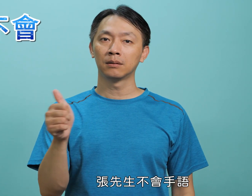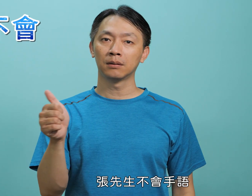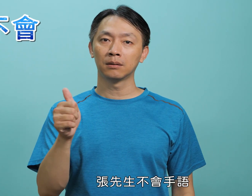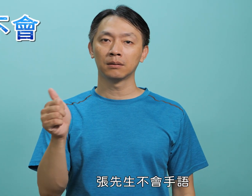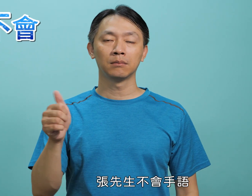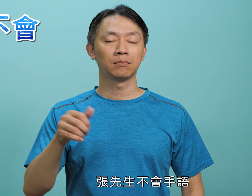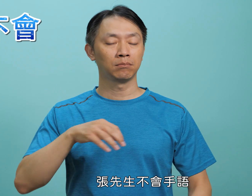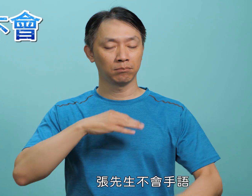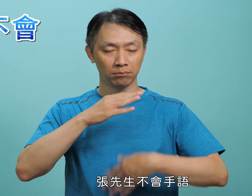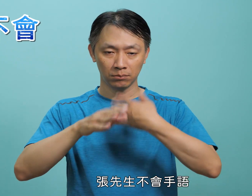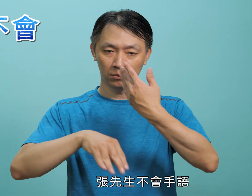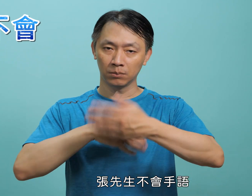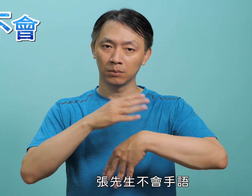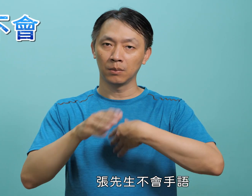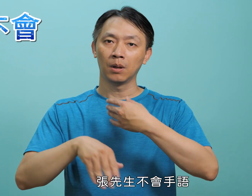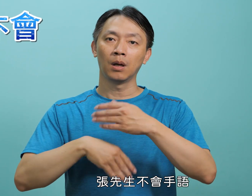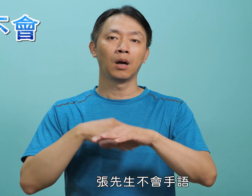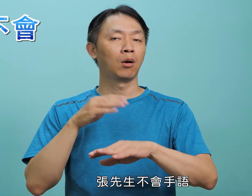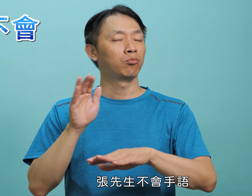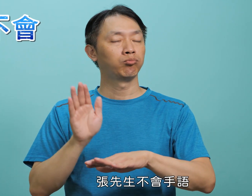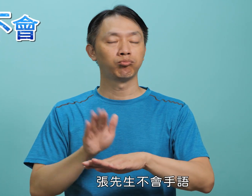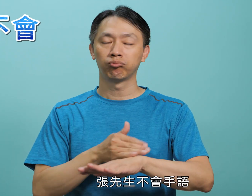张先生不会手语。